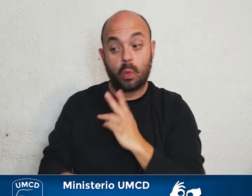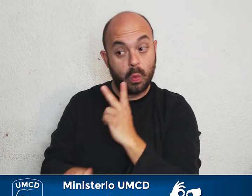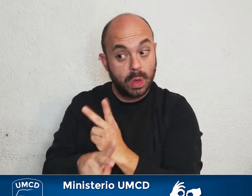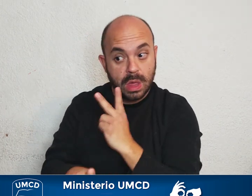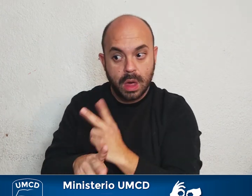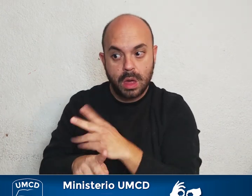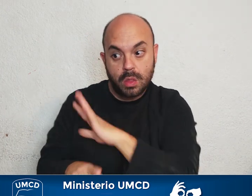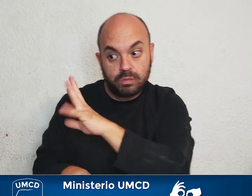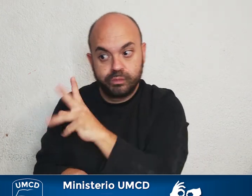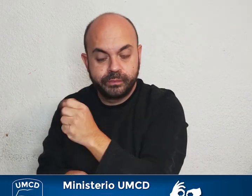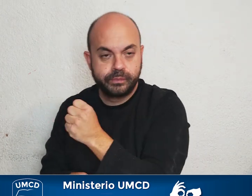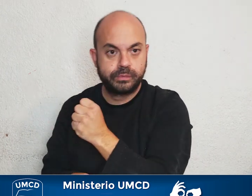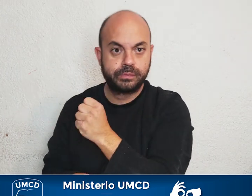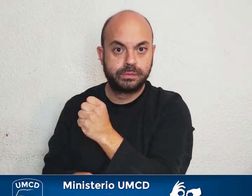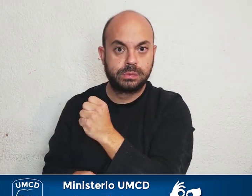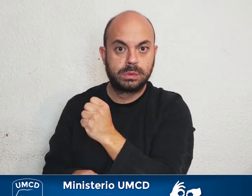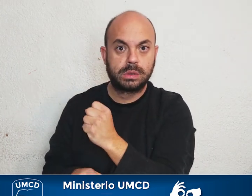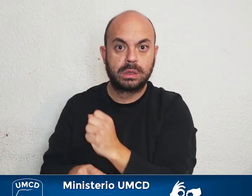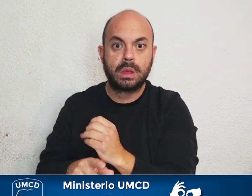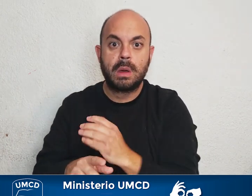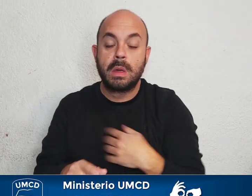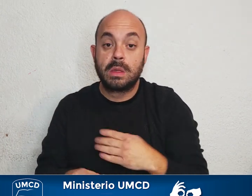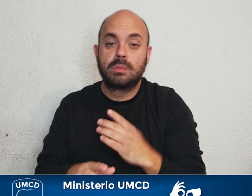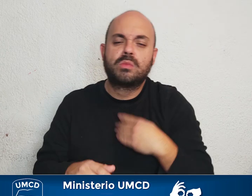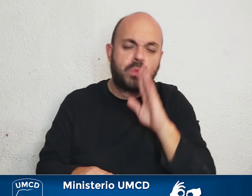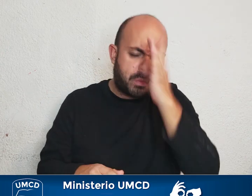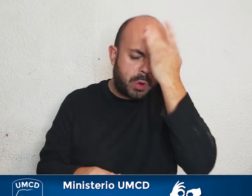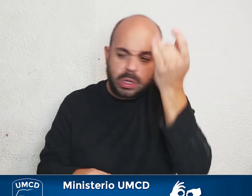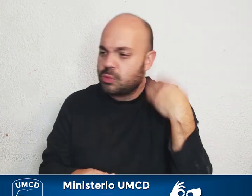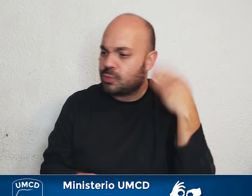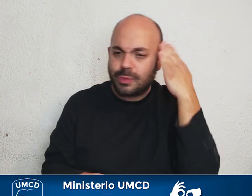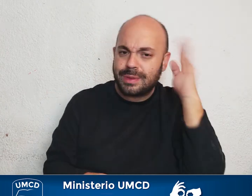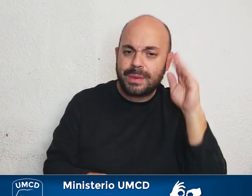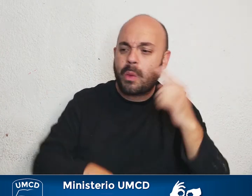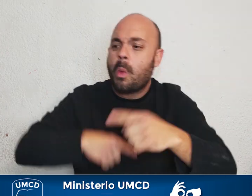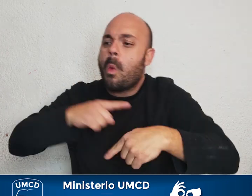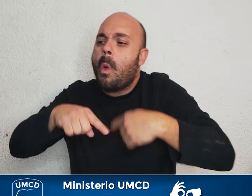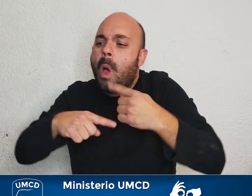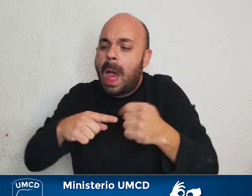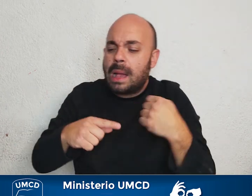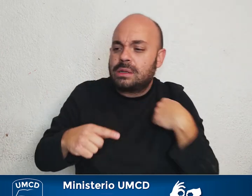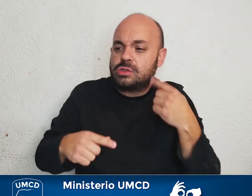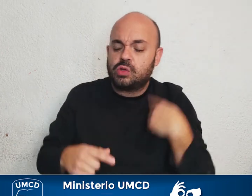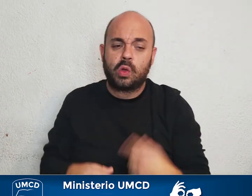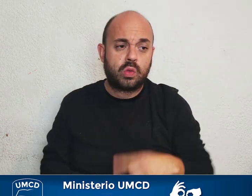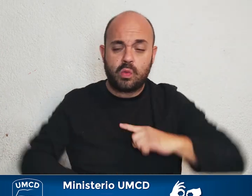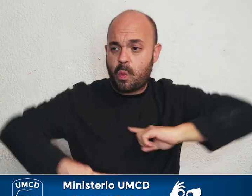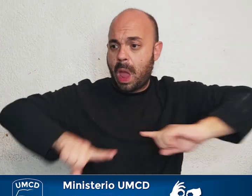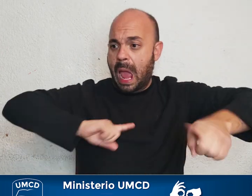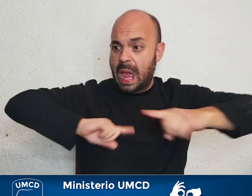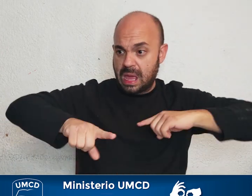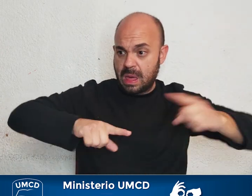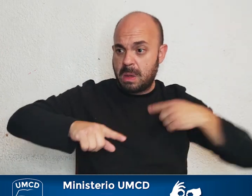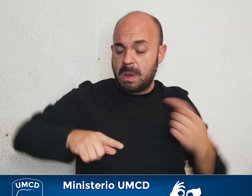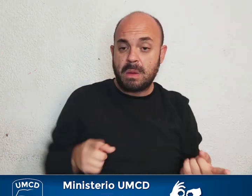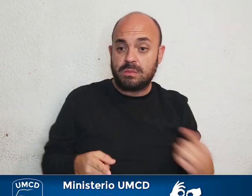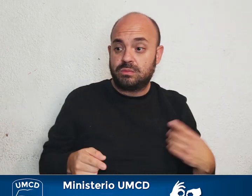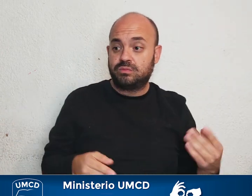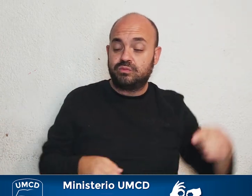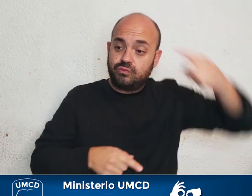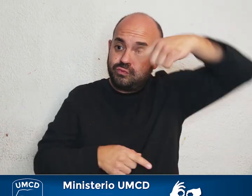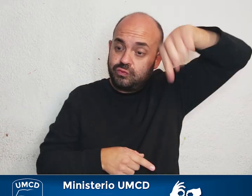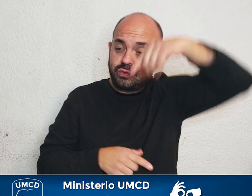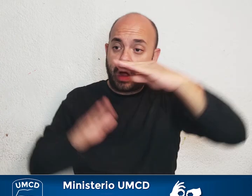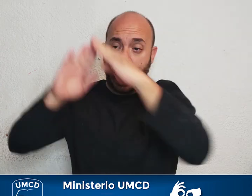quiero que estés velando. Y dice que deben estar velando porque no se sabe si el Señor va a venir de día, de noche, en